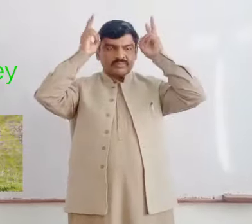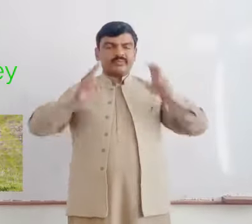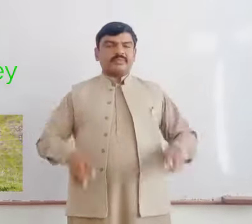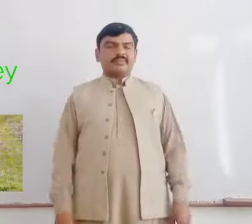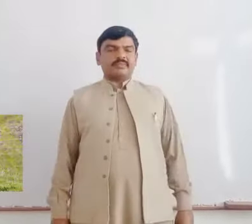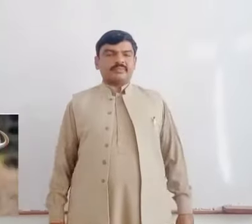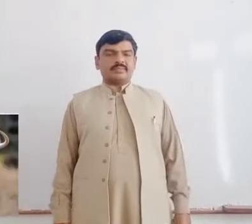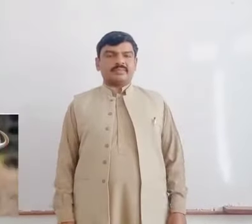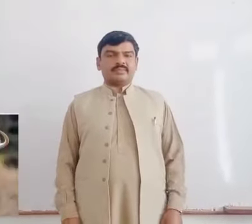हिरन,